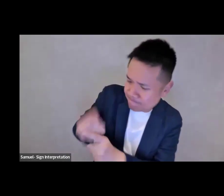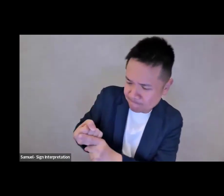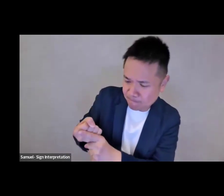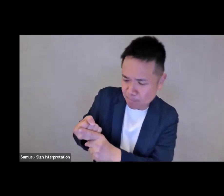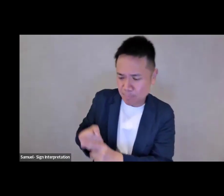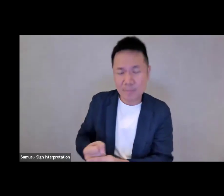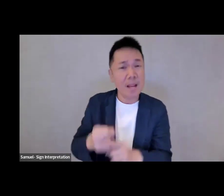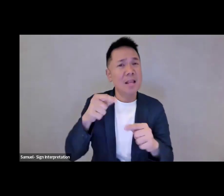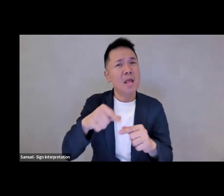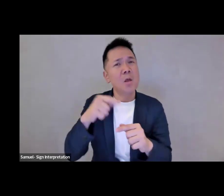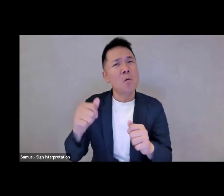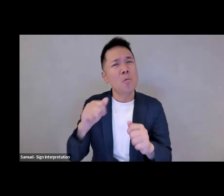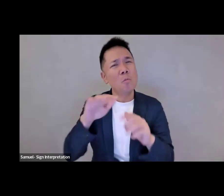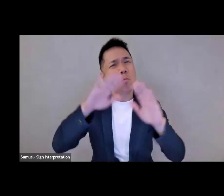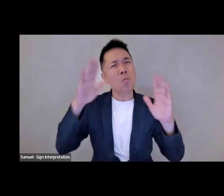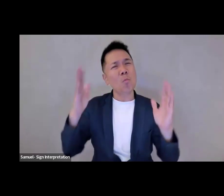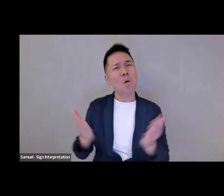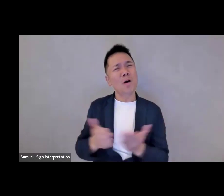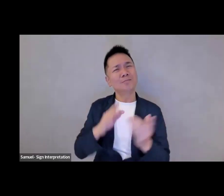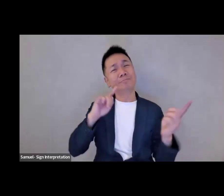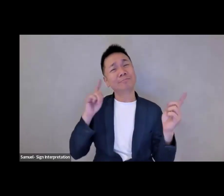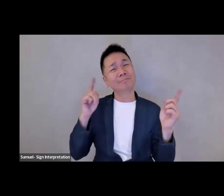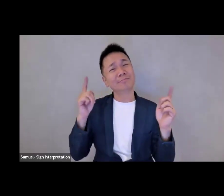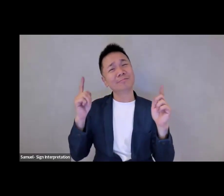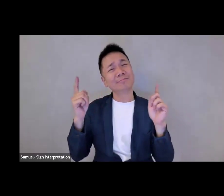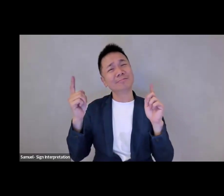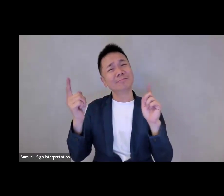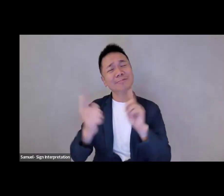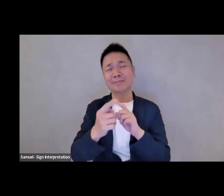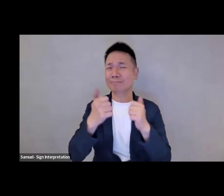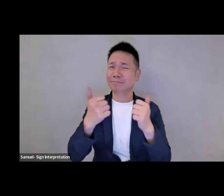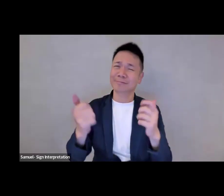为人们创造更好的生活，